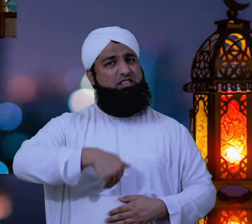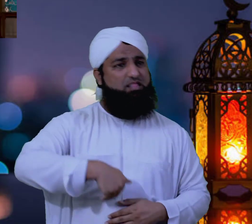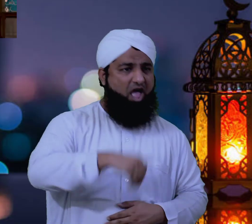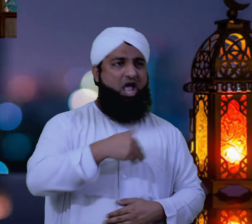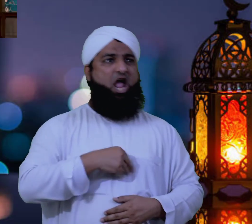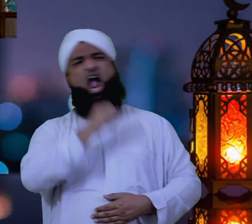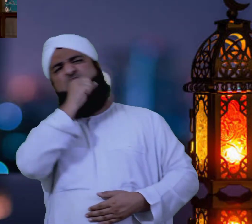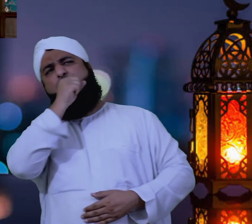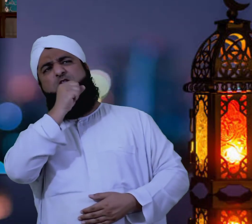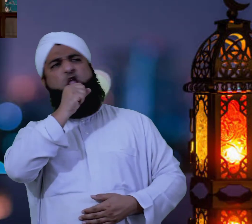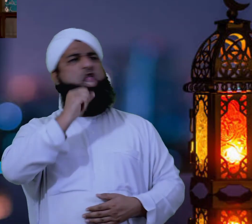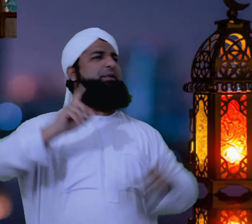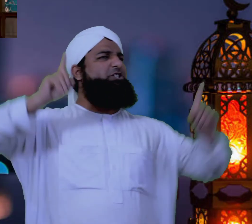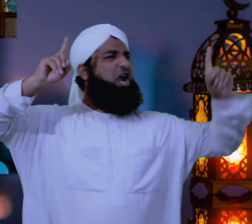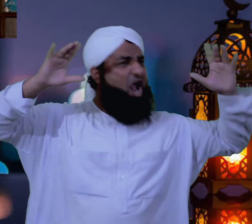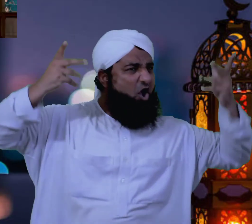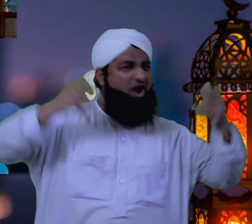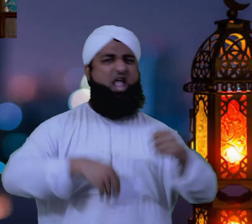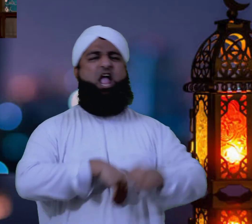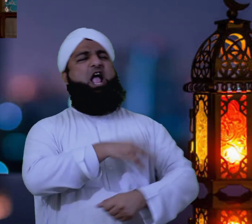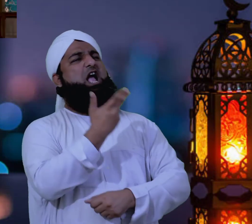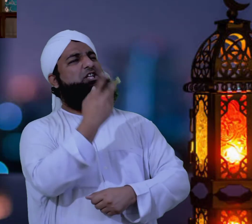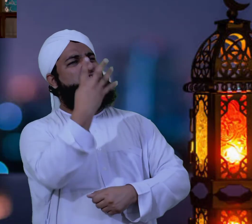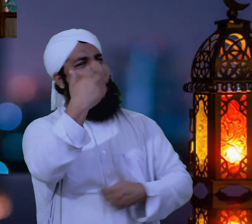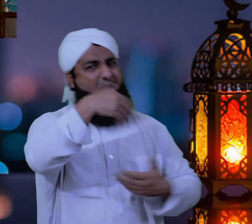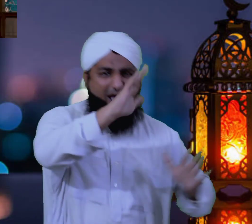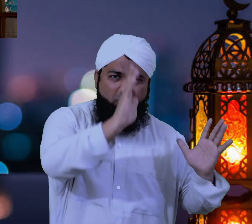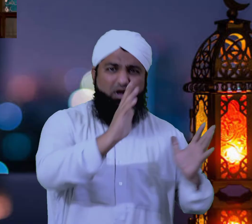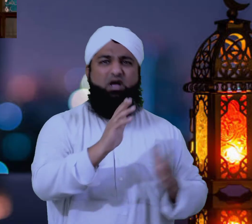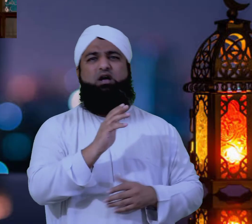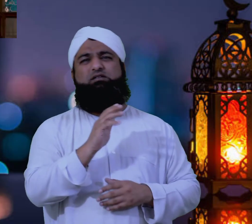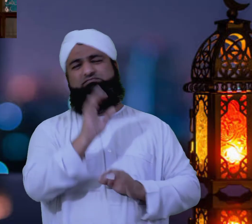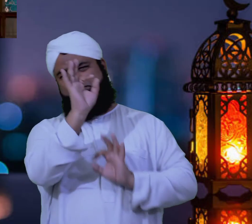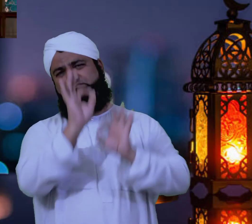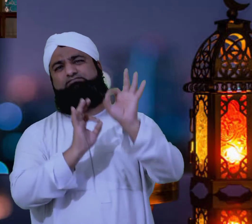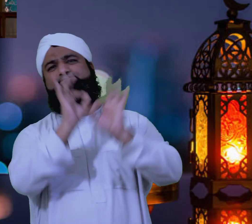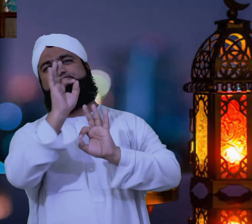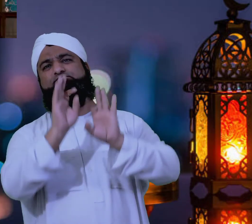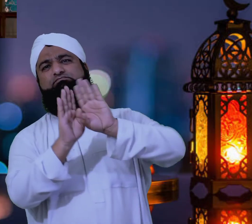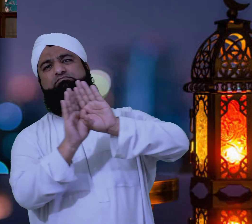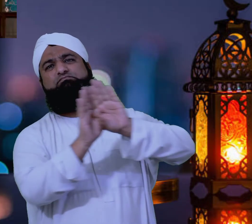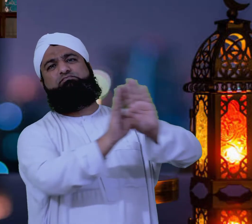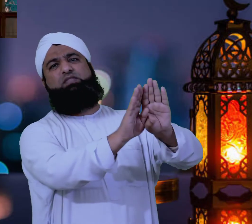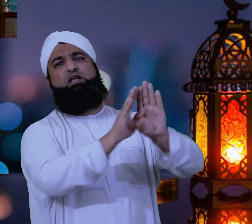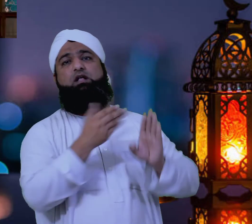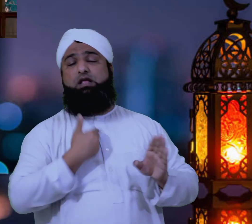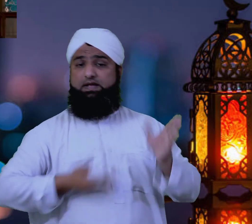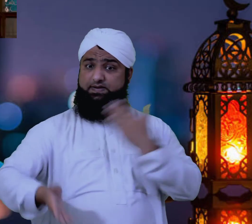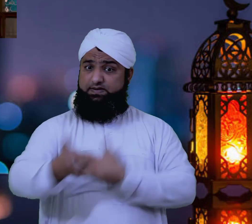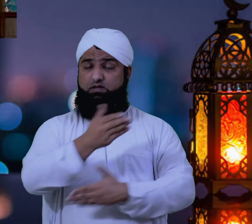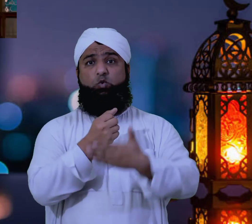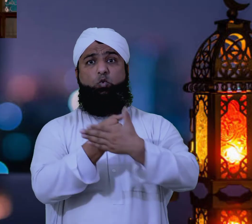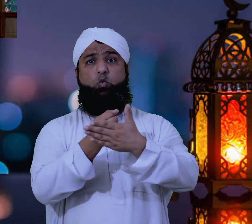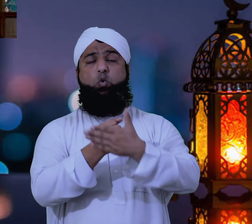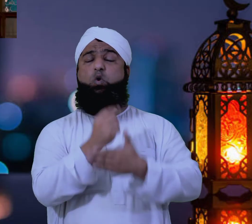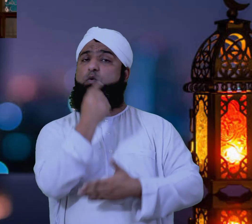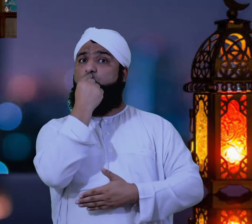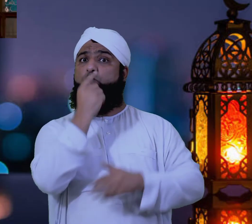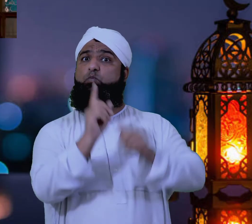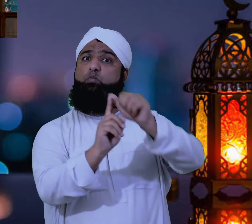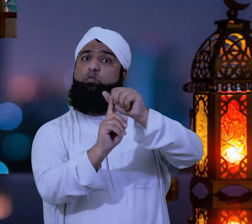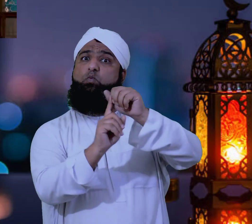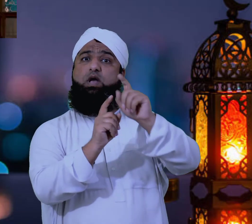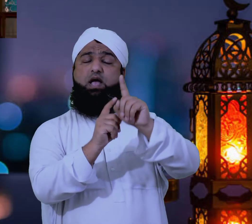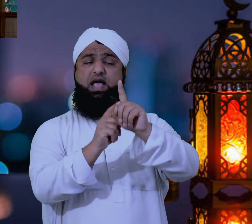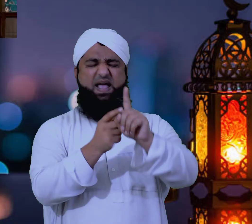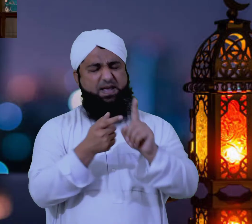سنتے۔ لہذا ان حرکتوں سے ہمیشہ بچنا چاہیے، اور خصوصاً رمضان مبارک کے بابرکات لمحات